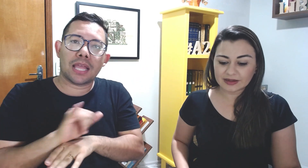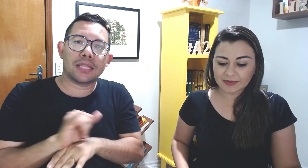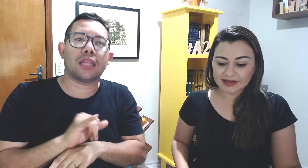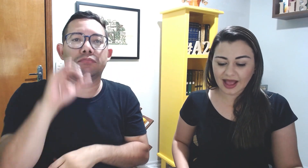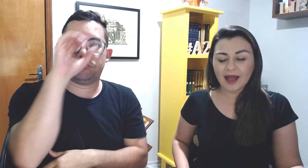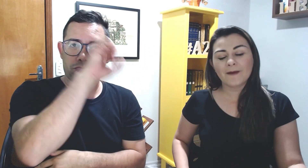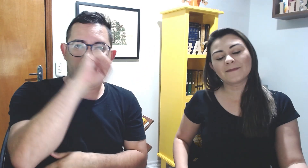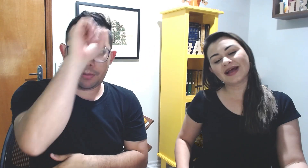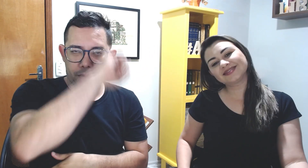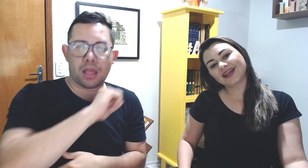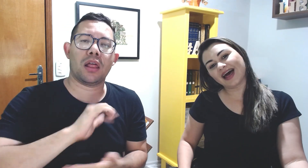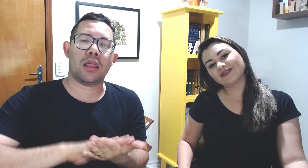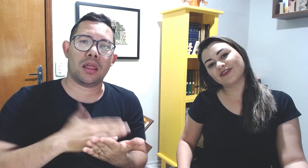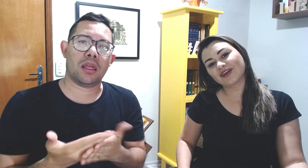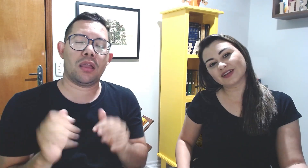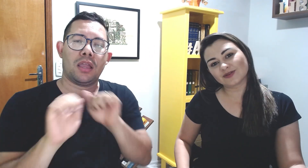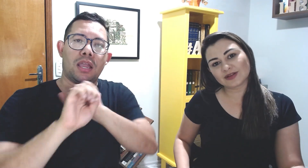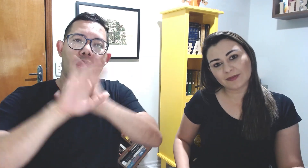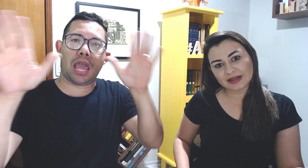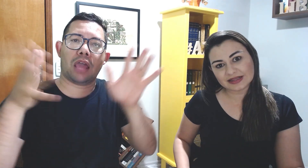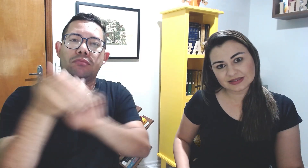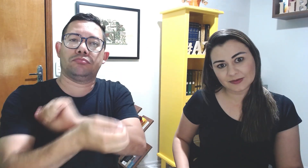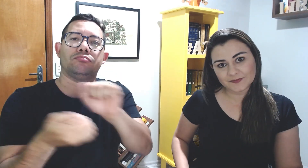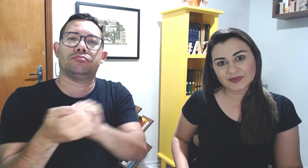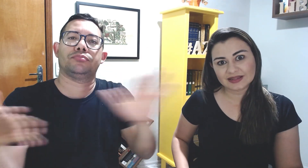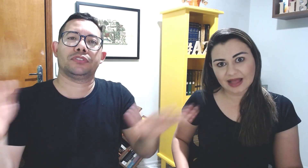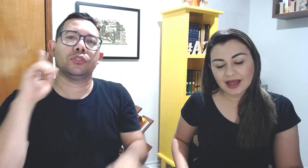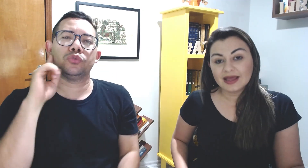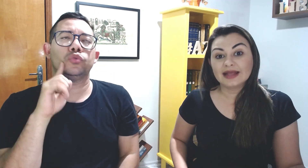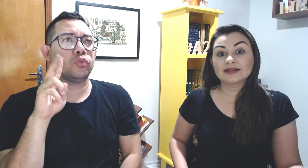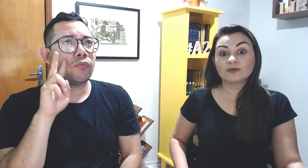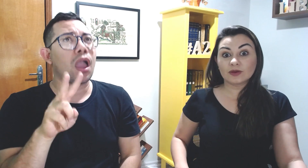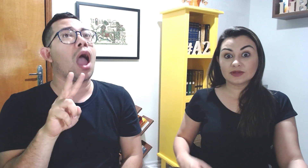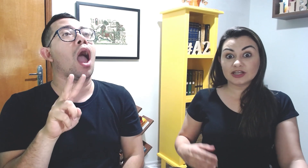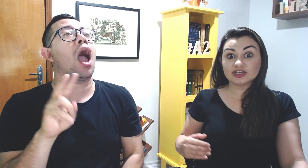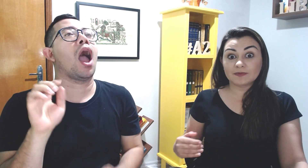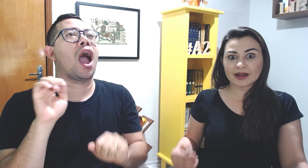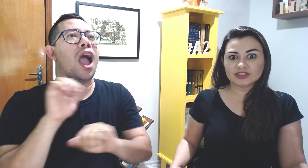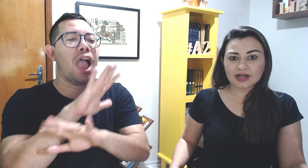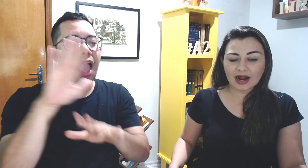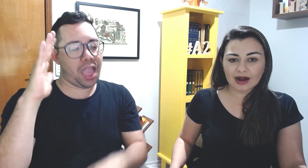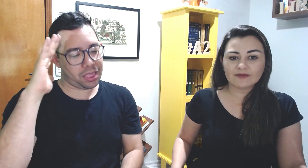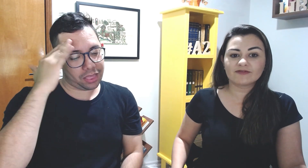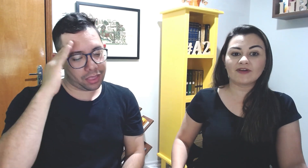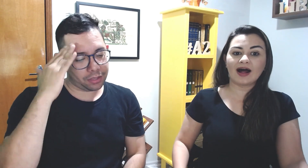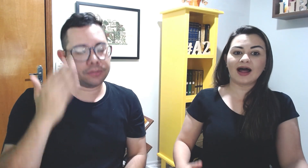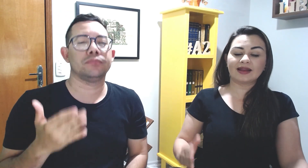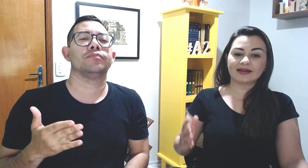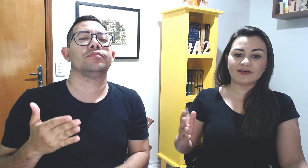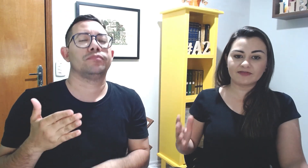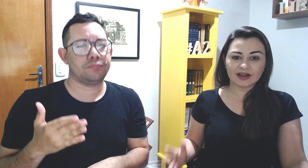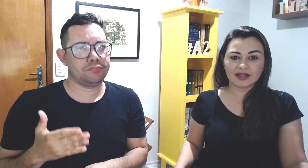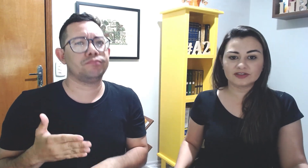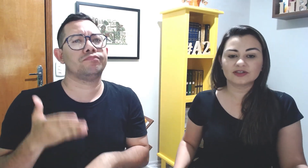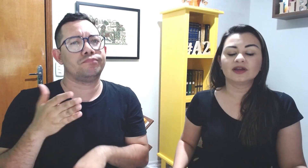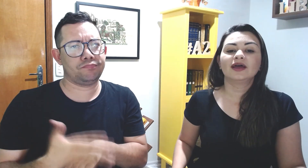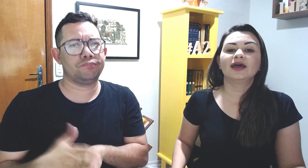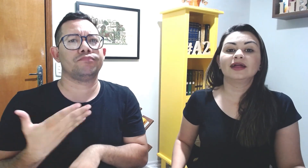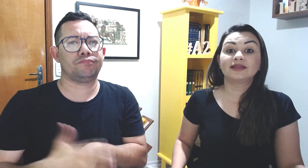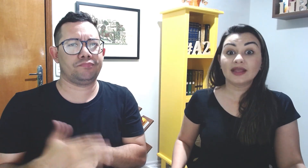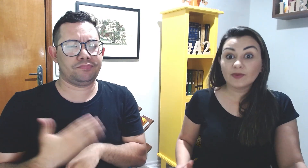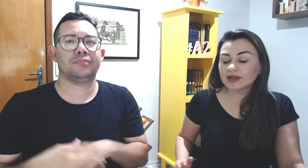para interpretar, mais clara vai ficar a sua interpretação, tá? Então, não deixe de praticar, vá lá na